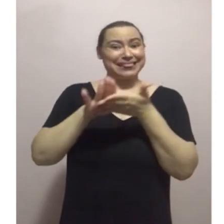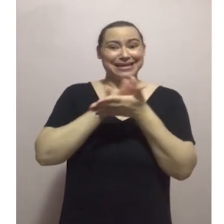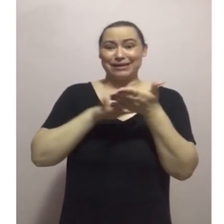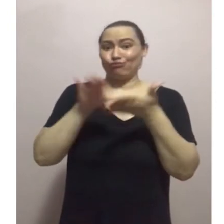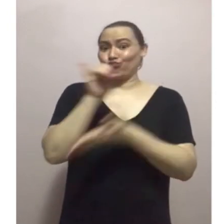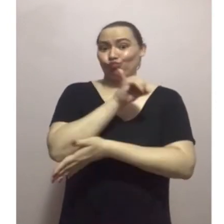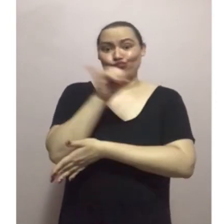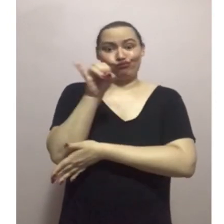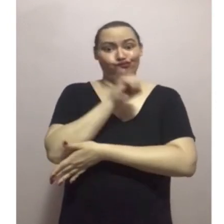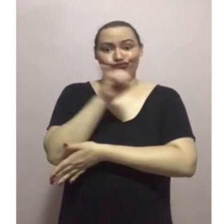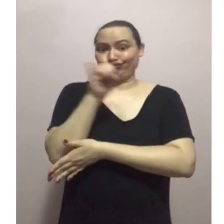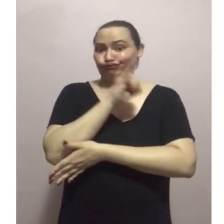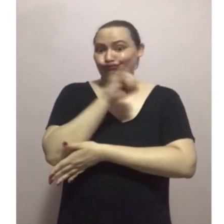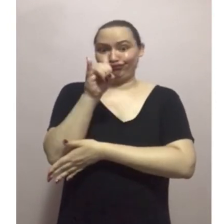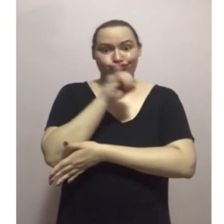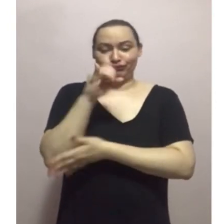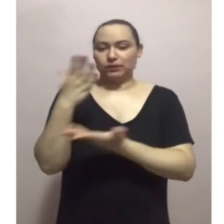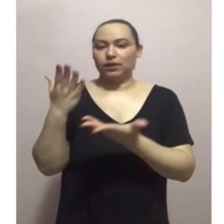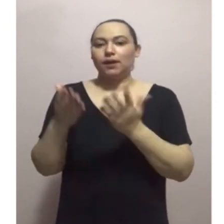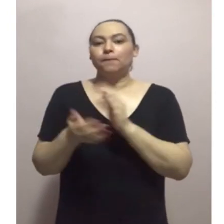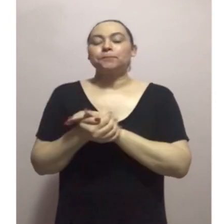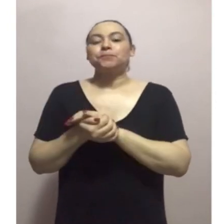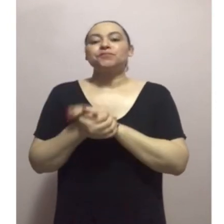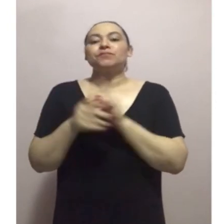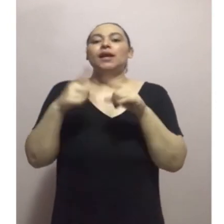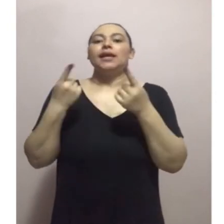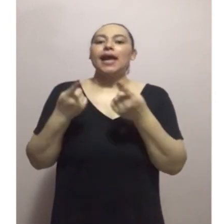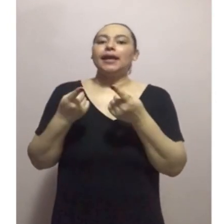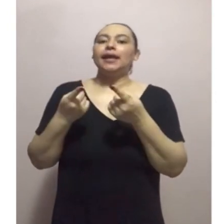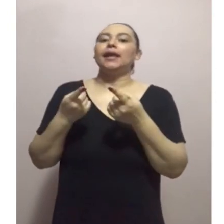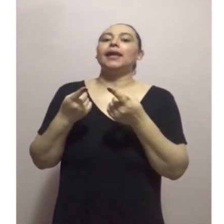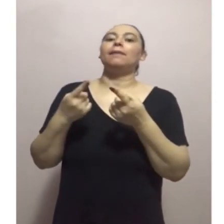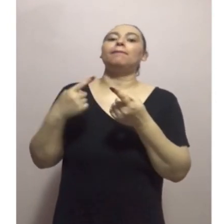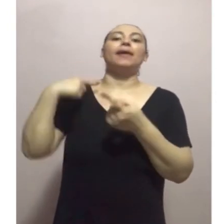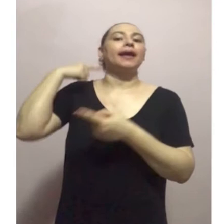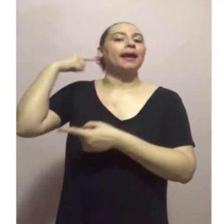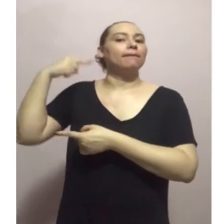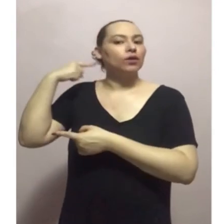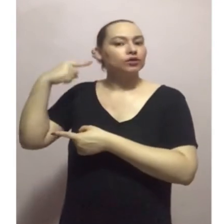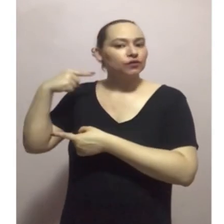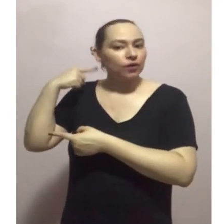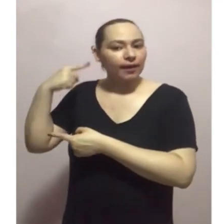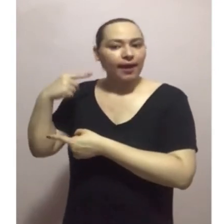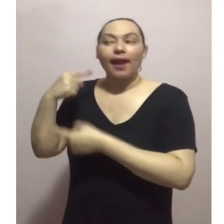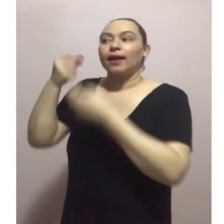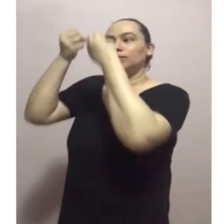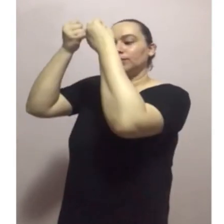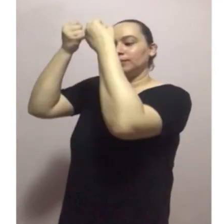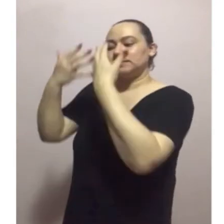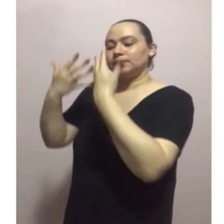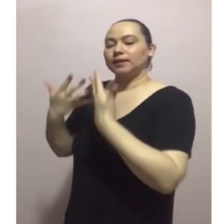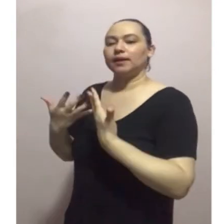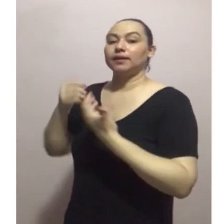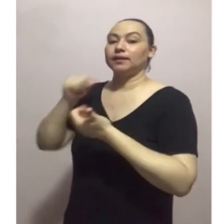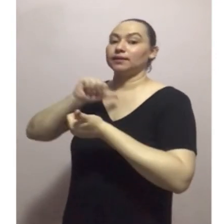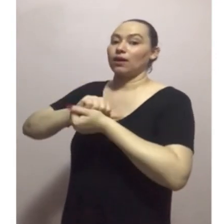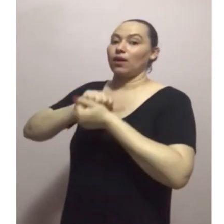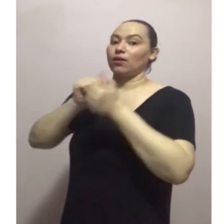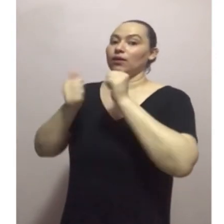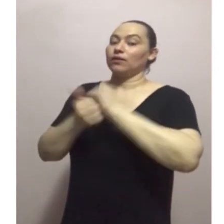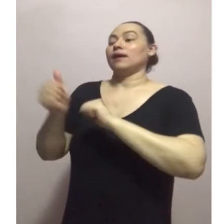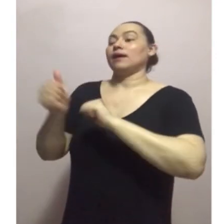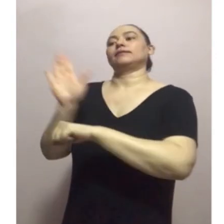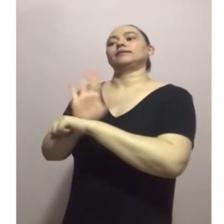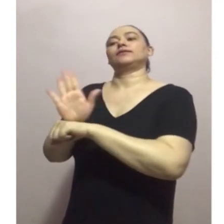pegar, né, o nosso advogado que estava cuidando e aí sentar com ele e falar: peraí, agora eu vou transformar